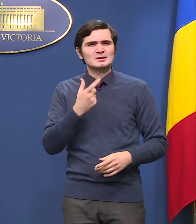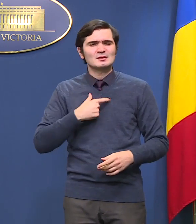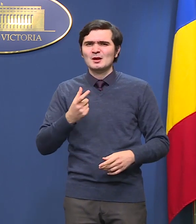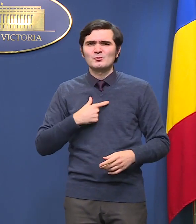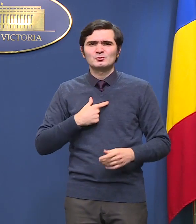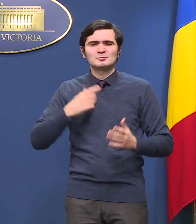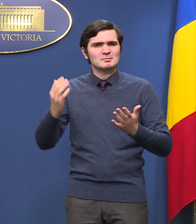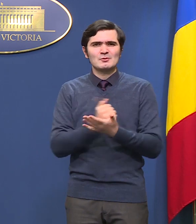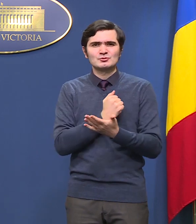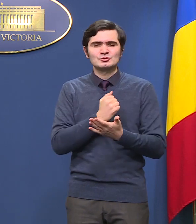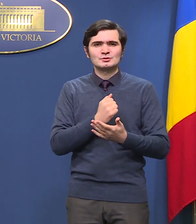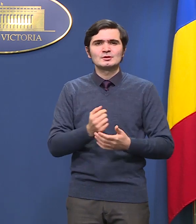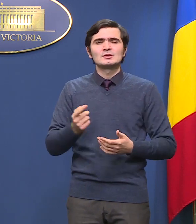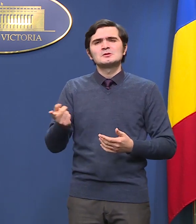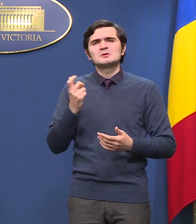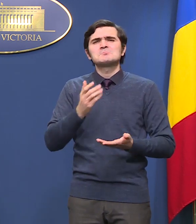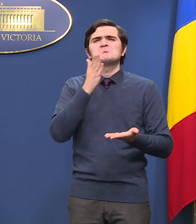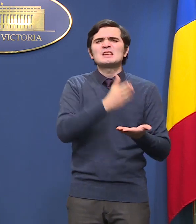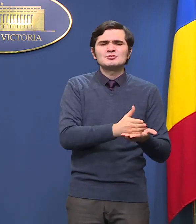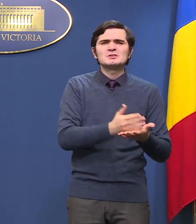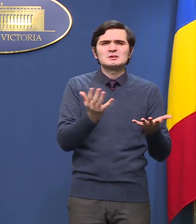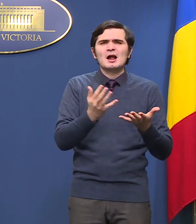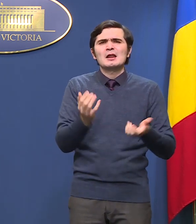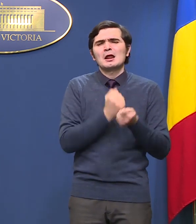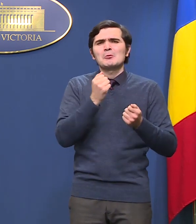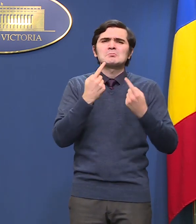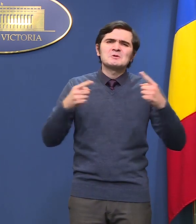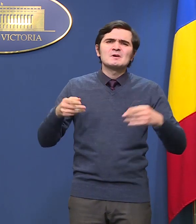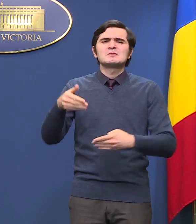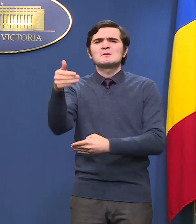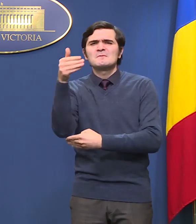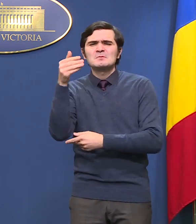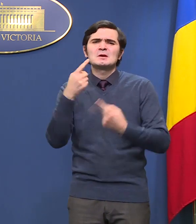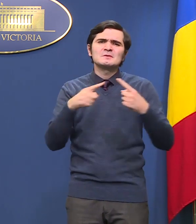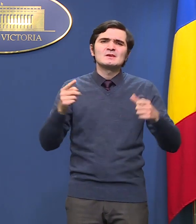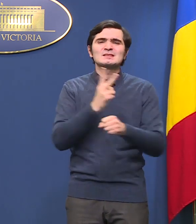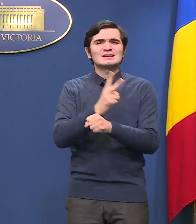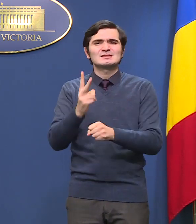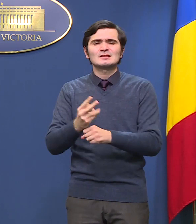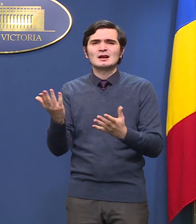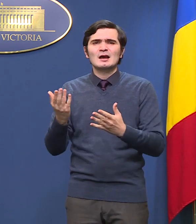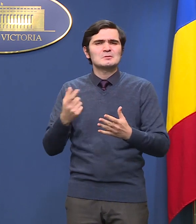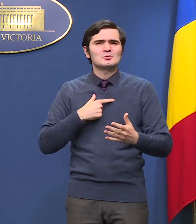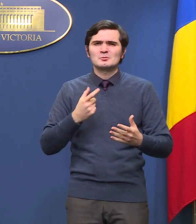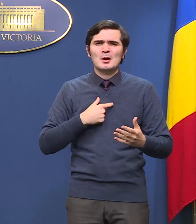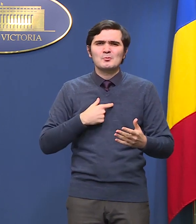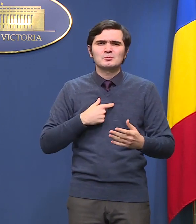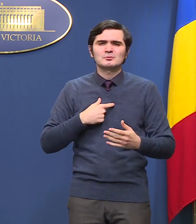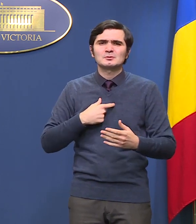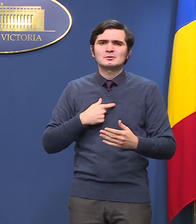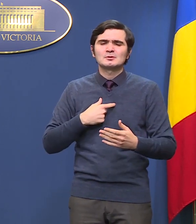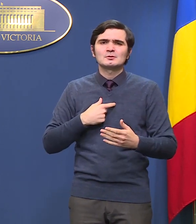din decizii care au fost luate de diferite companii sau diferite state care nu ne-au permis să ducem la bun sfârșit contractele care au